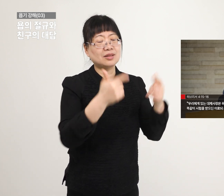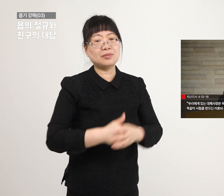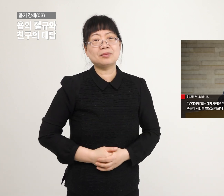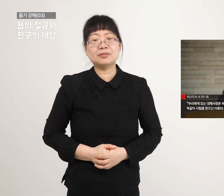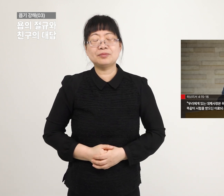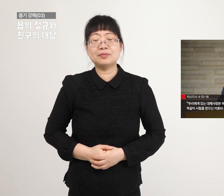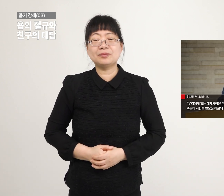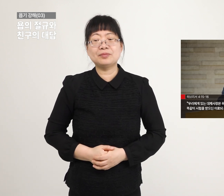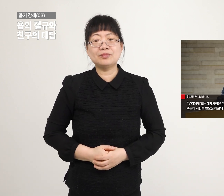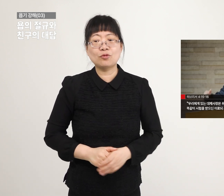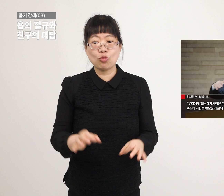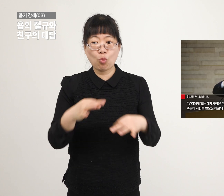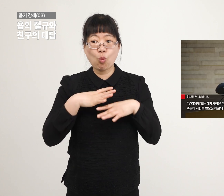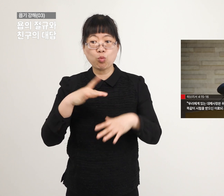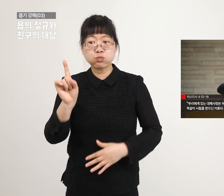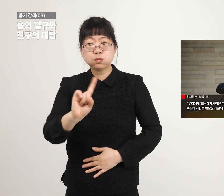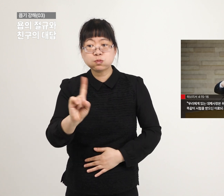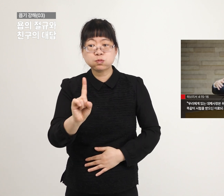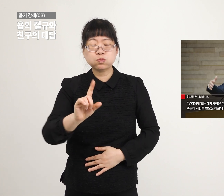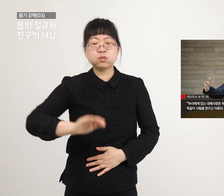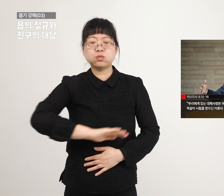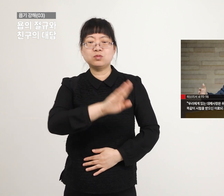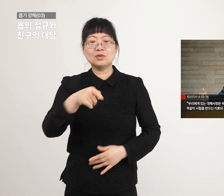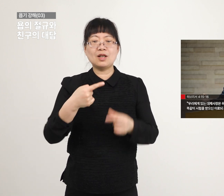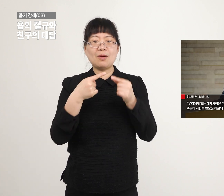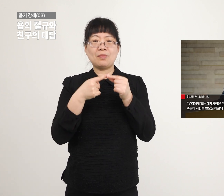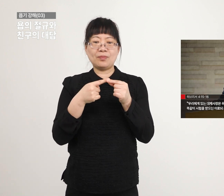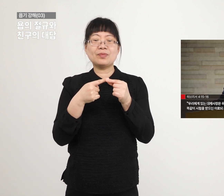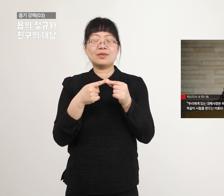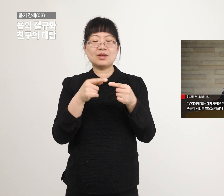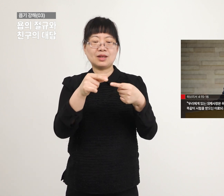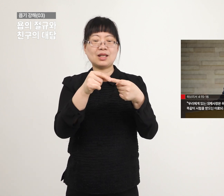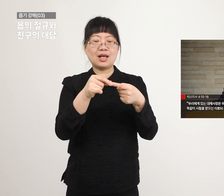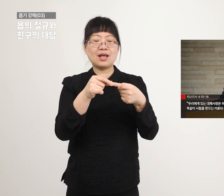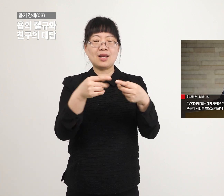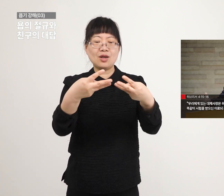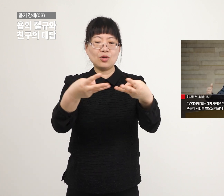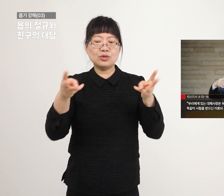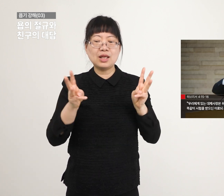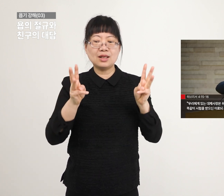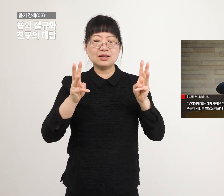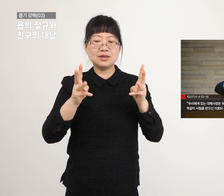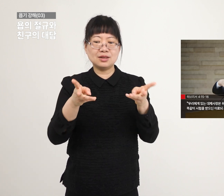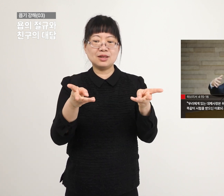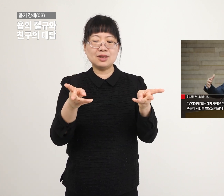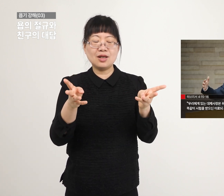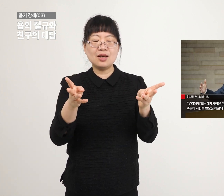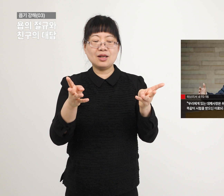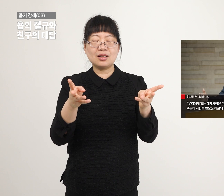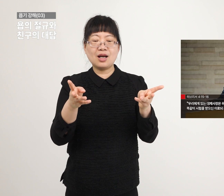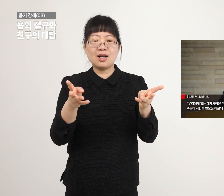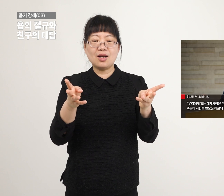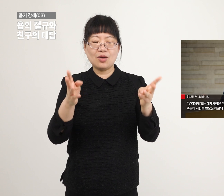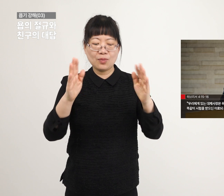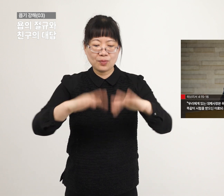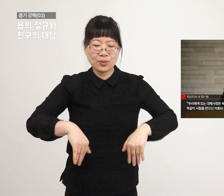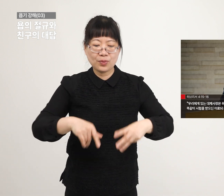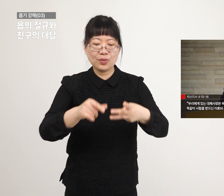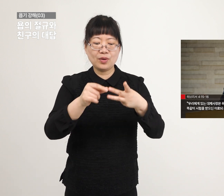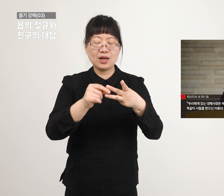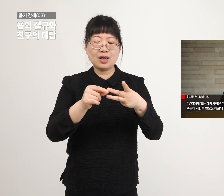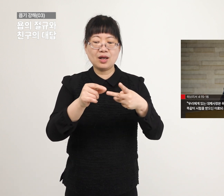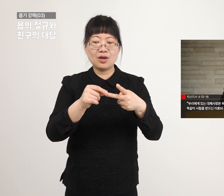놀라운 것은 우리의 첫 번째 울타리가 무너지고 두 번째 울타리마저 무너졌을